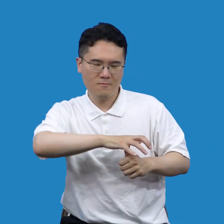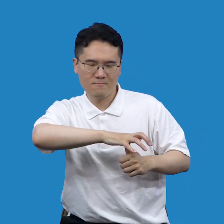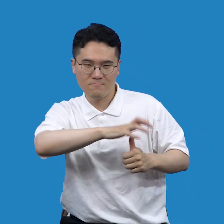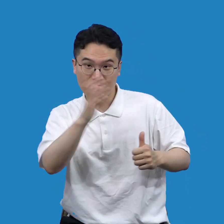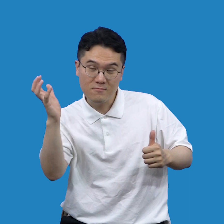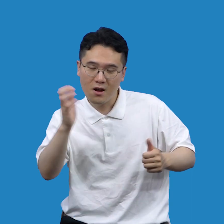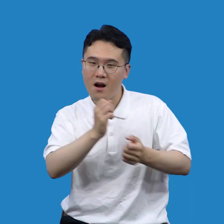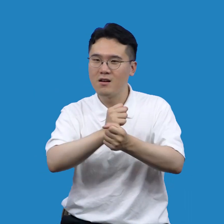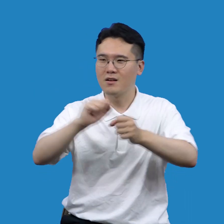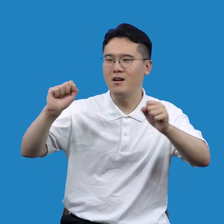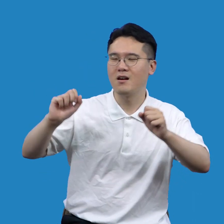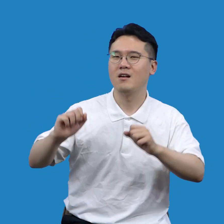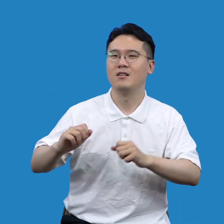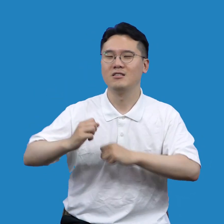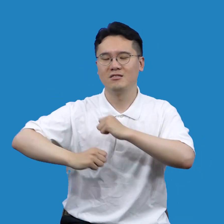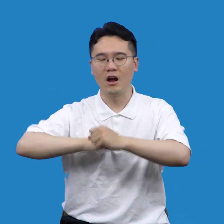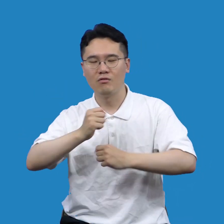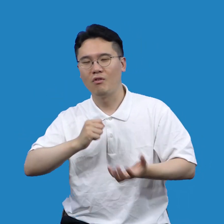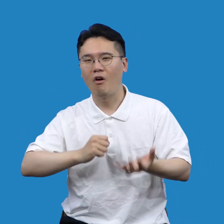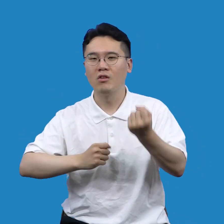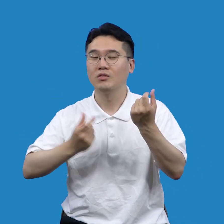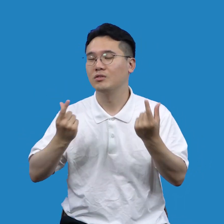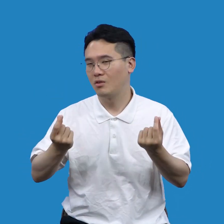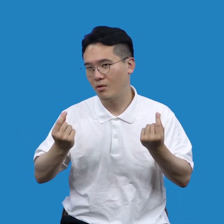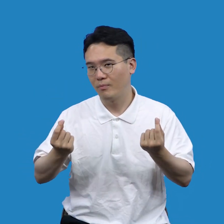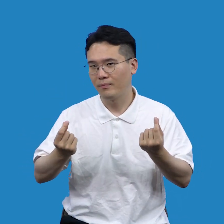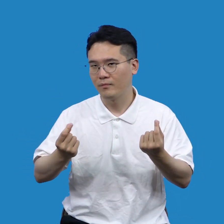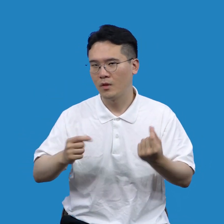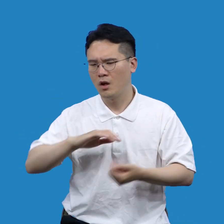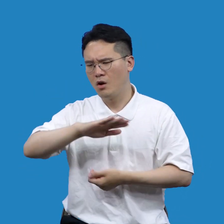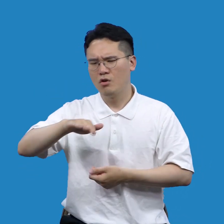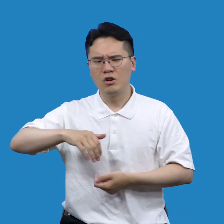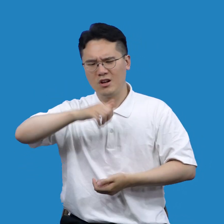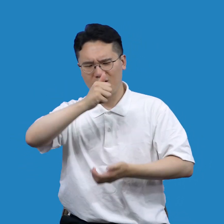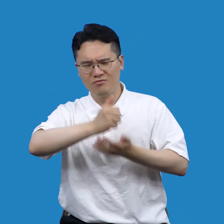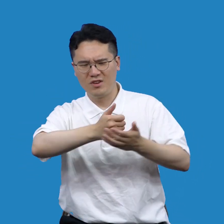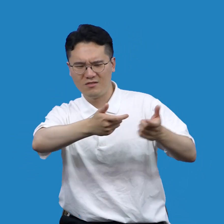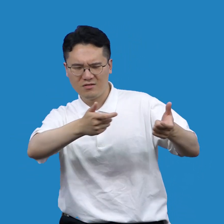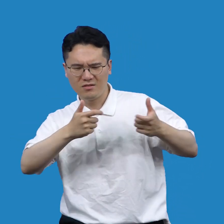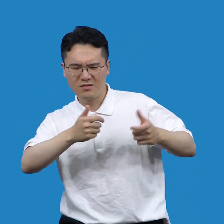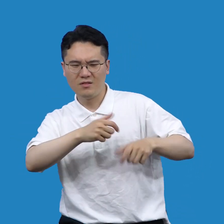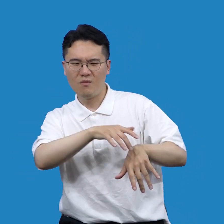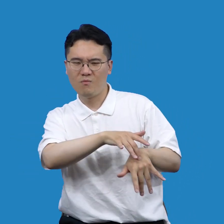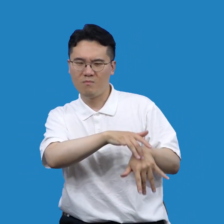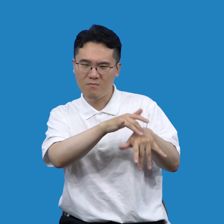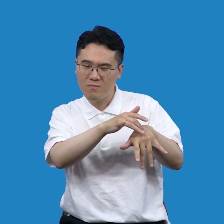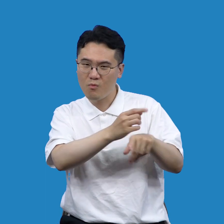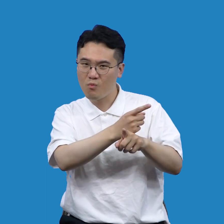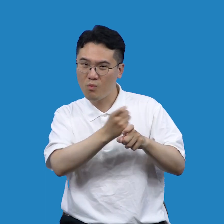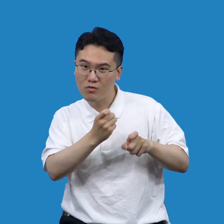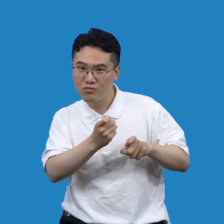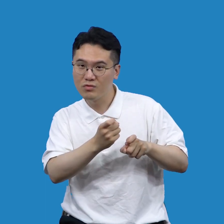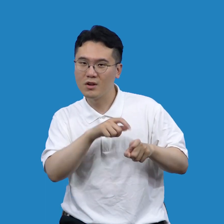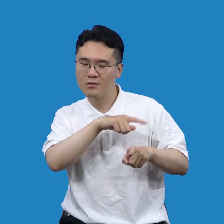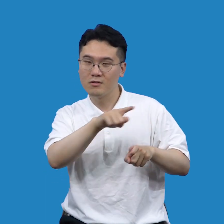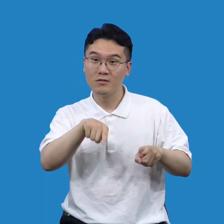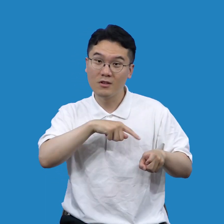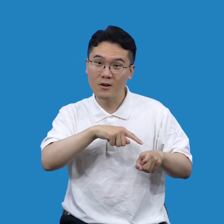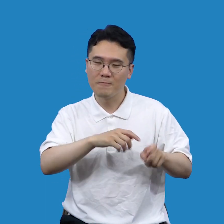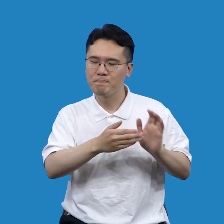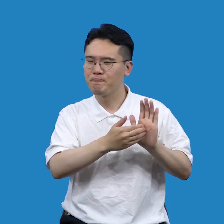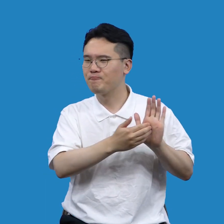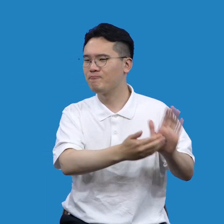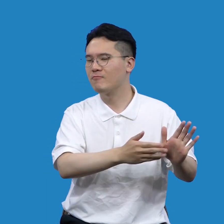오늘의 우리는 죄로부터 해방되고 우리를 정죄하던 마귀의 권세에서 해방되어 하나님의 자녀가 되는